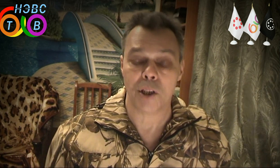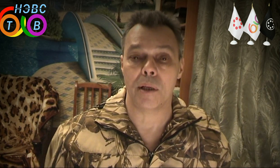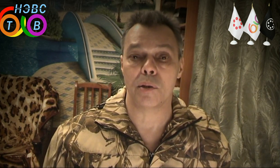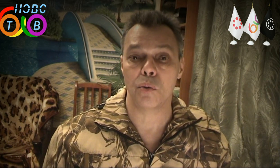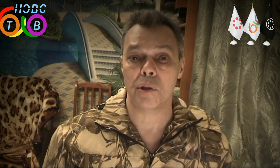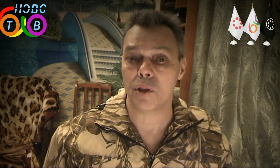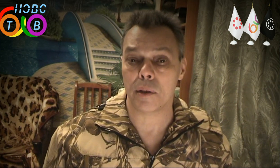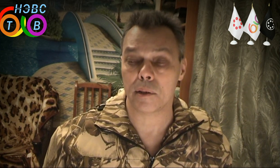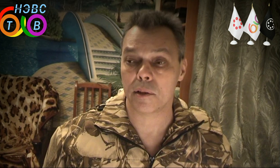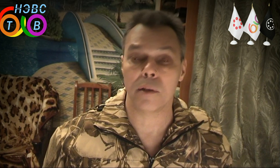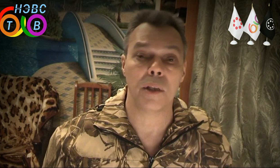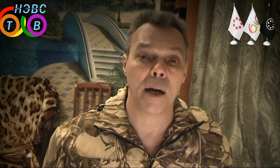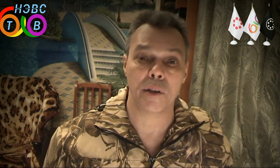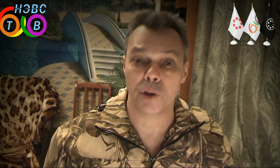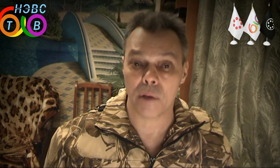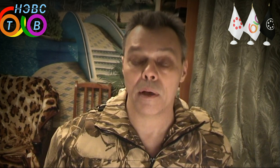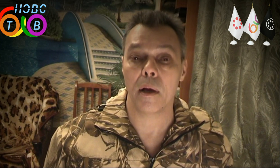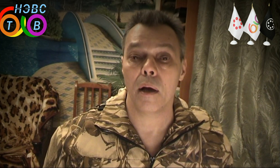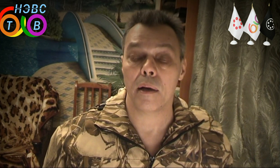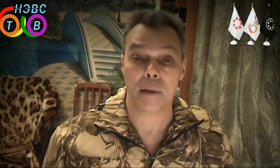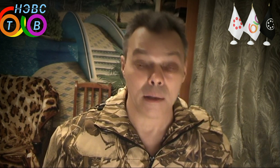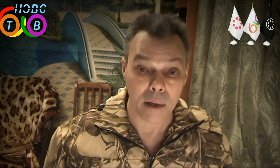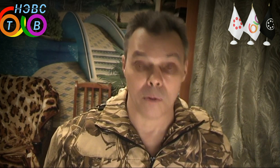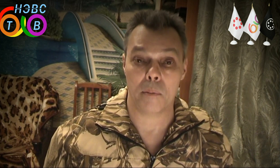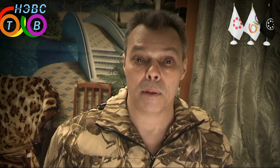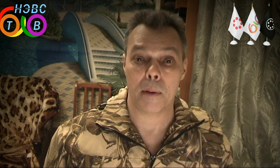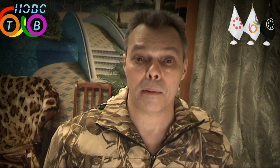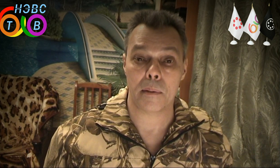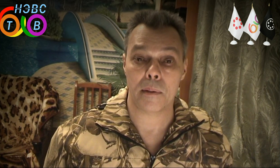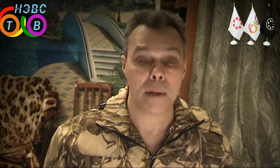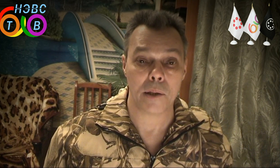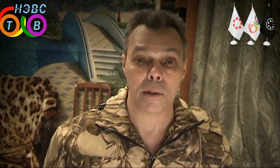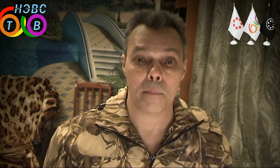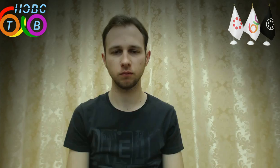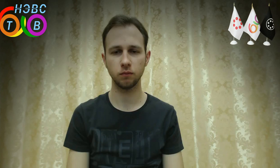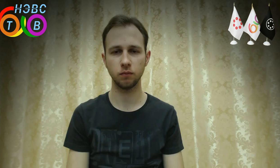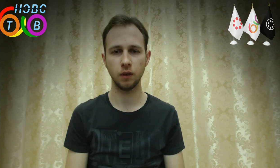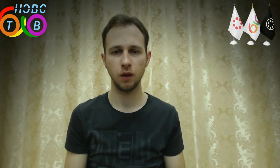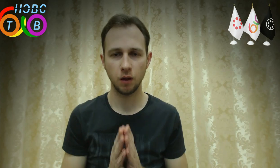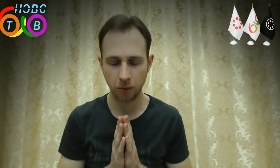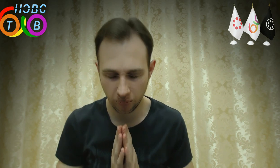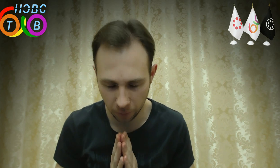каждая сущность, не каждый человек реинкарнирует. Понимаете? Не каждый. Спасибо.